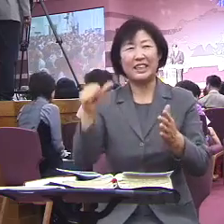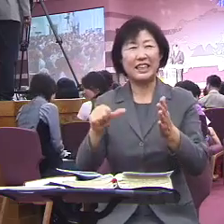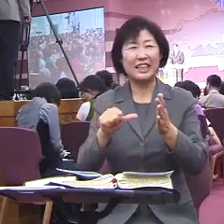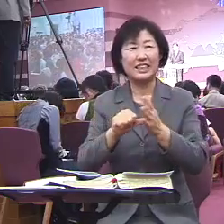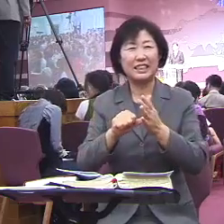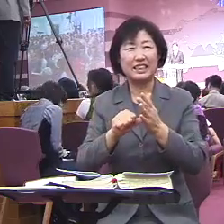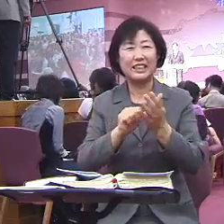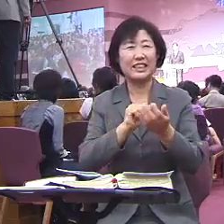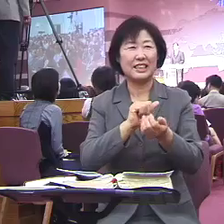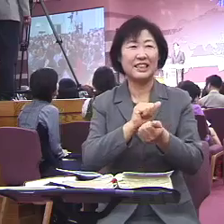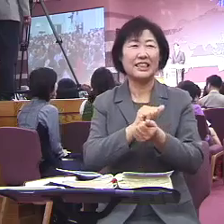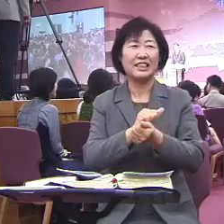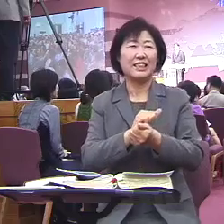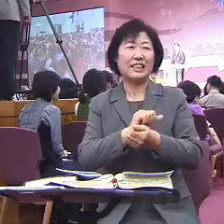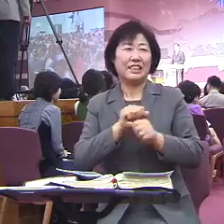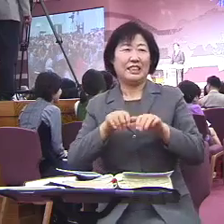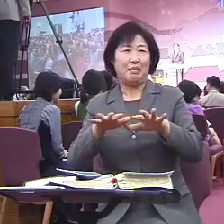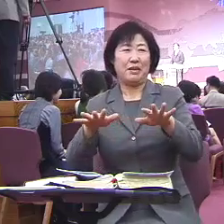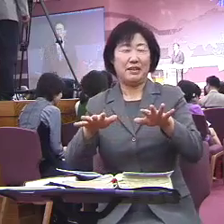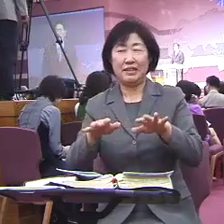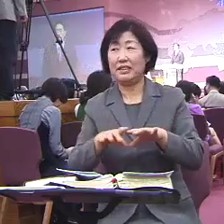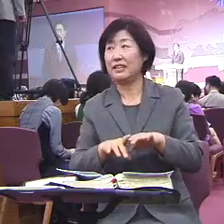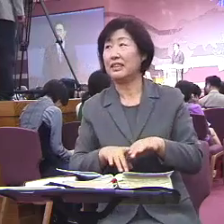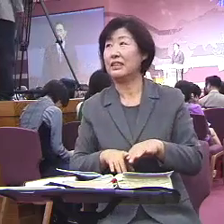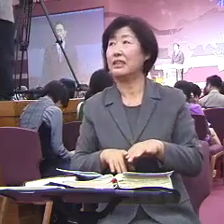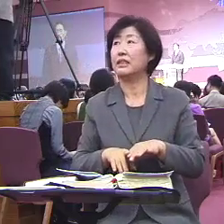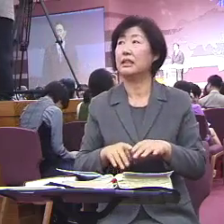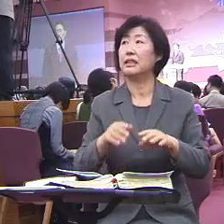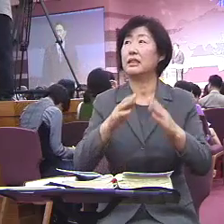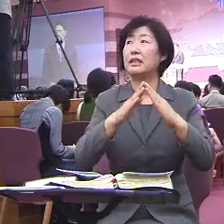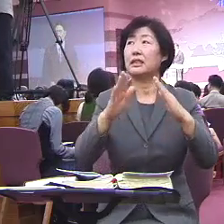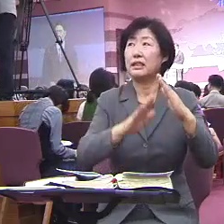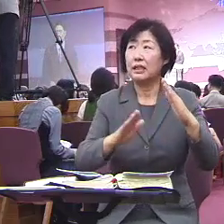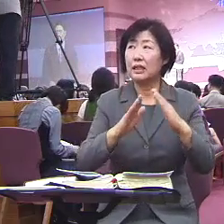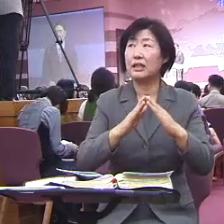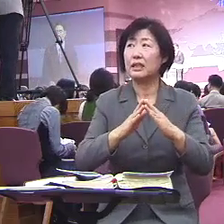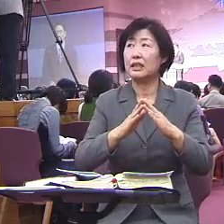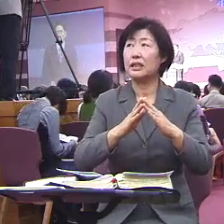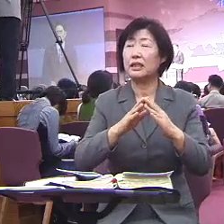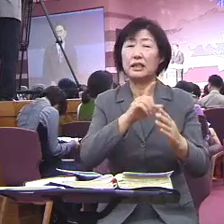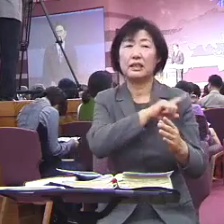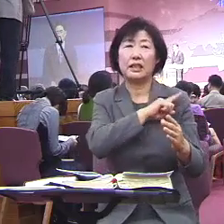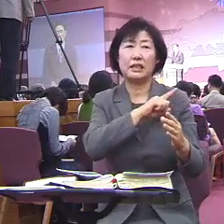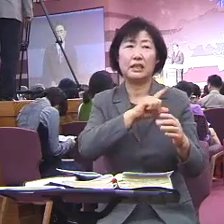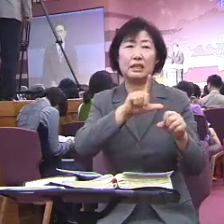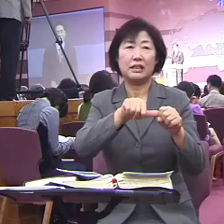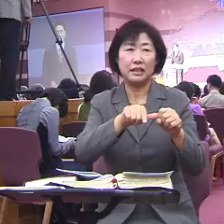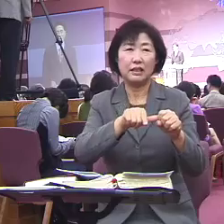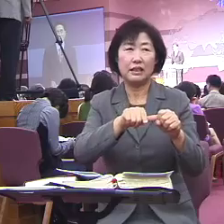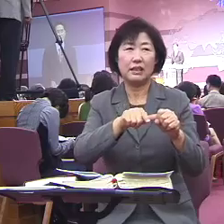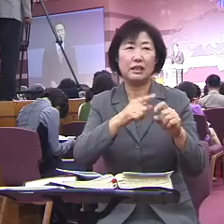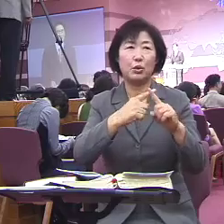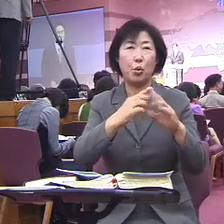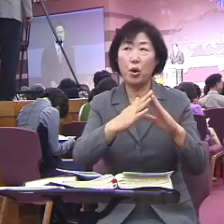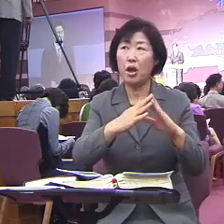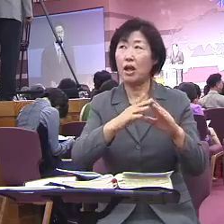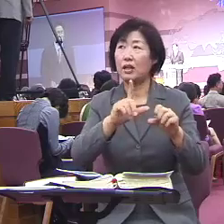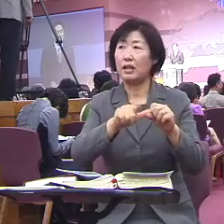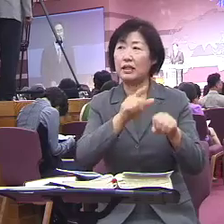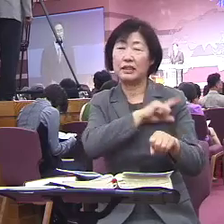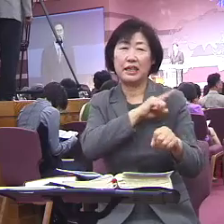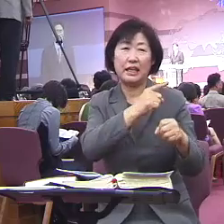오지 않았습니다. 우리 가정의 최고의 순간, 그리고 우리 교회의 최고의 순간은 아직 오지